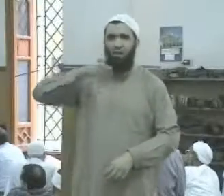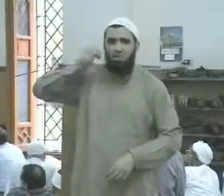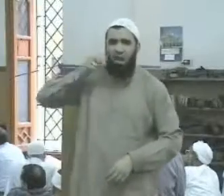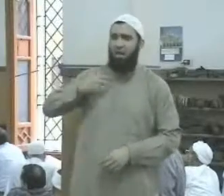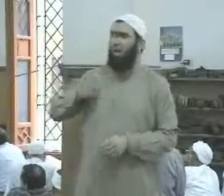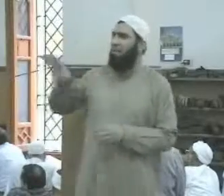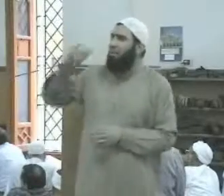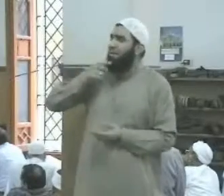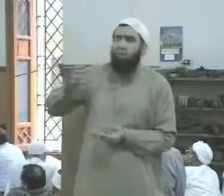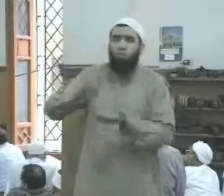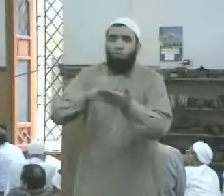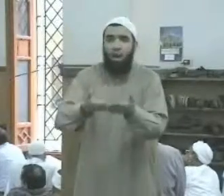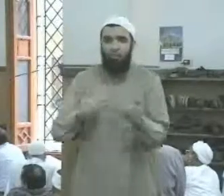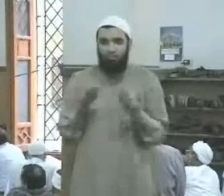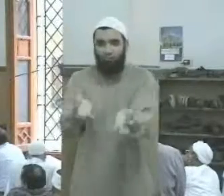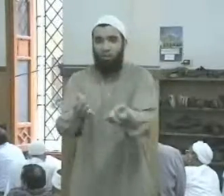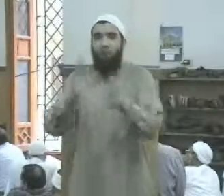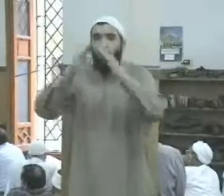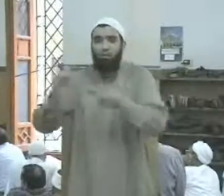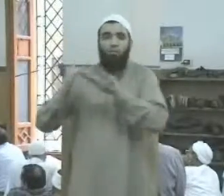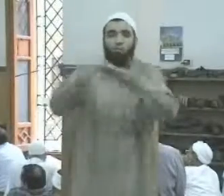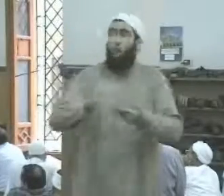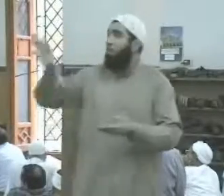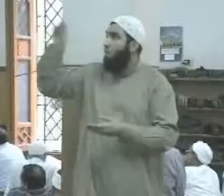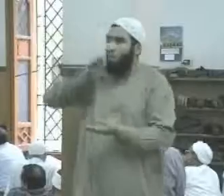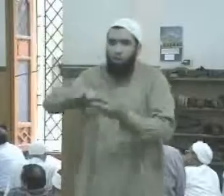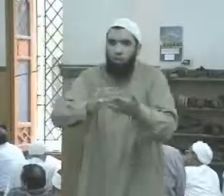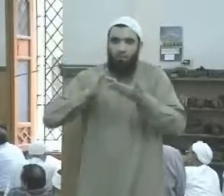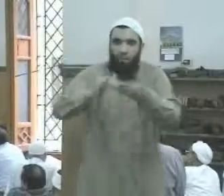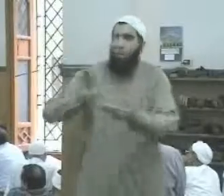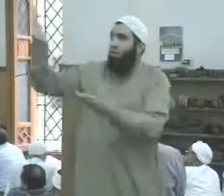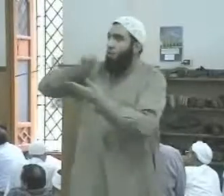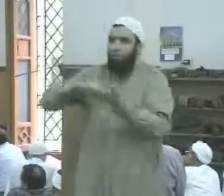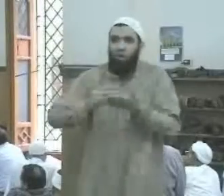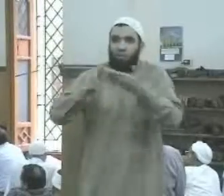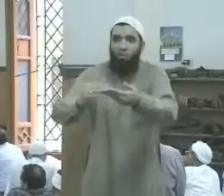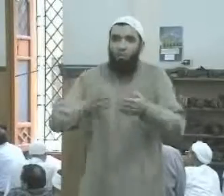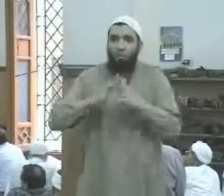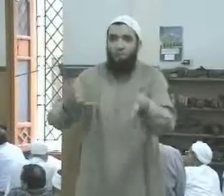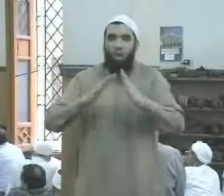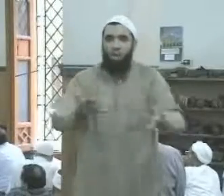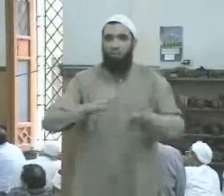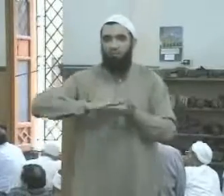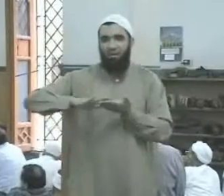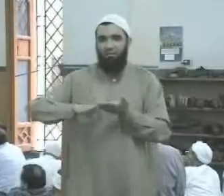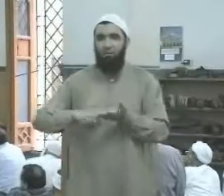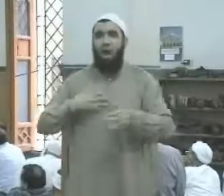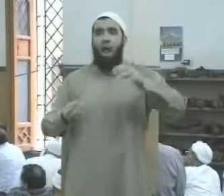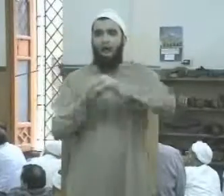شيئا. ثم دخل الجامعة، ثم تخرج من الجامعة، ثم جلس في